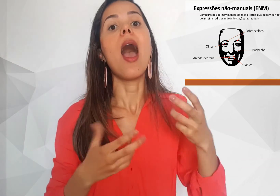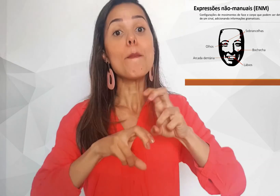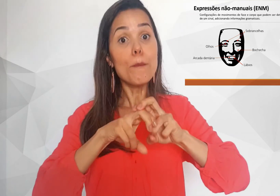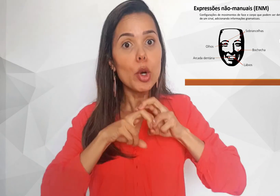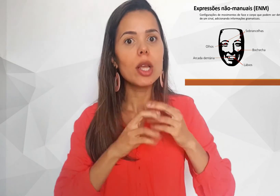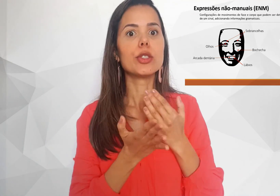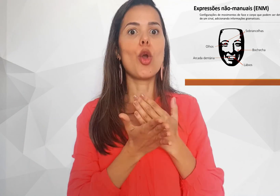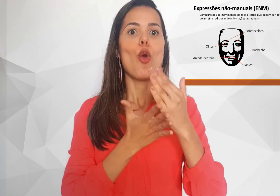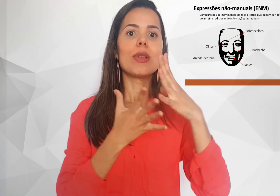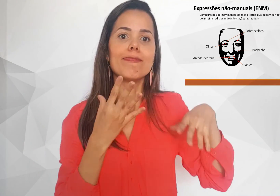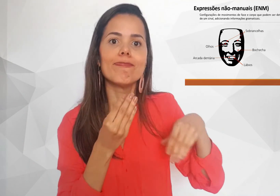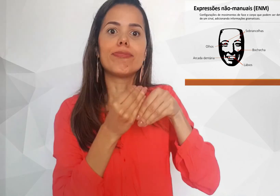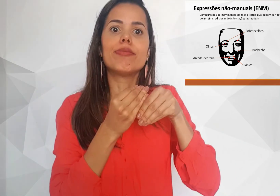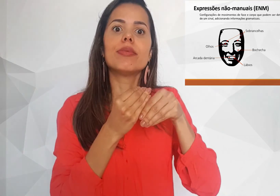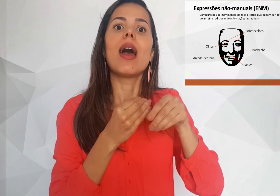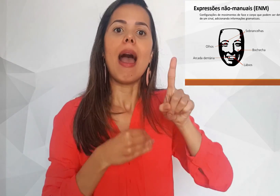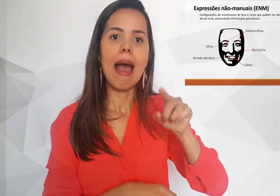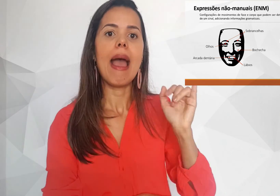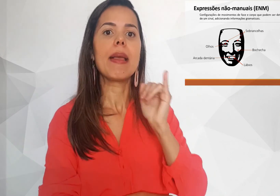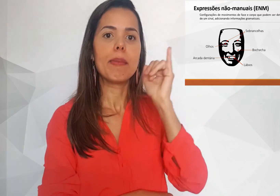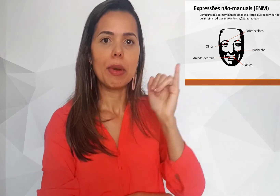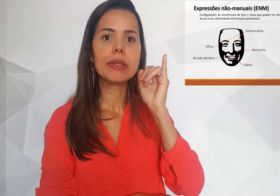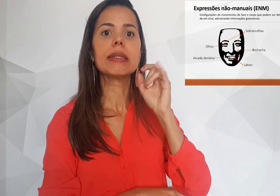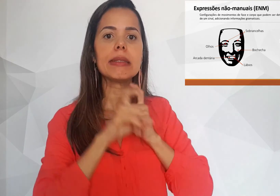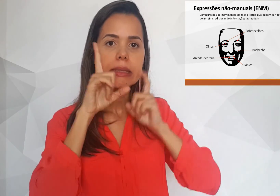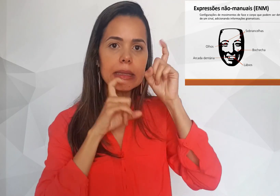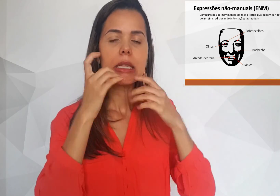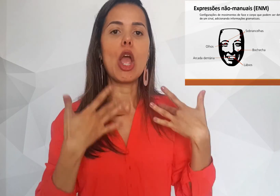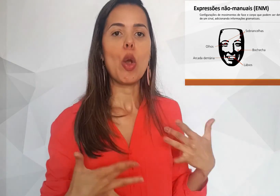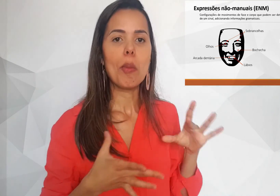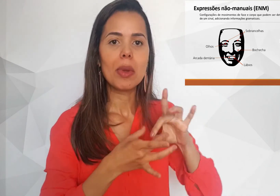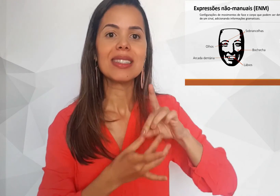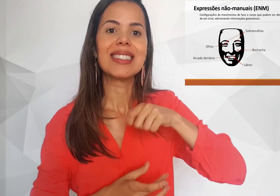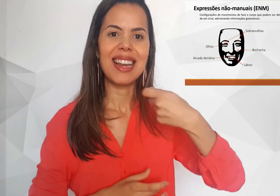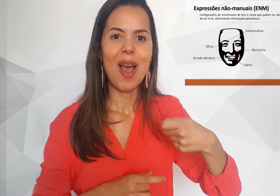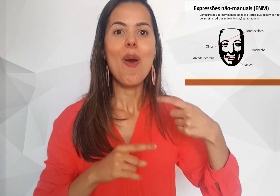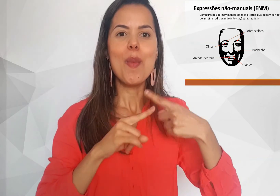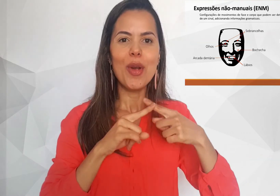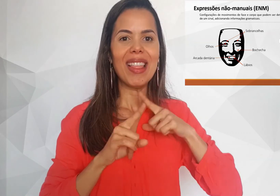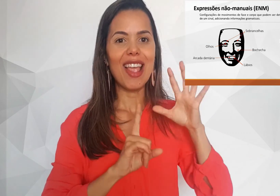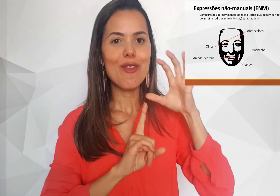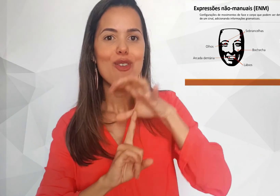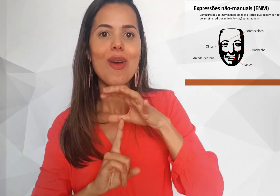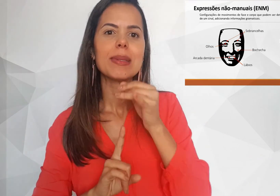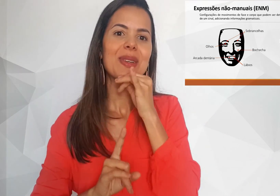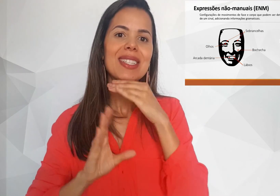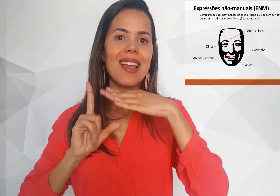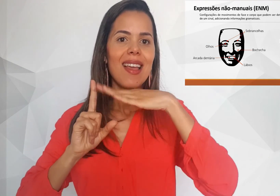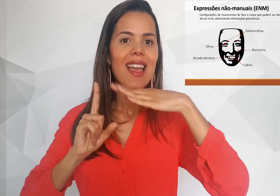algum tipo de informação relevante para o sinal, tá? Nós vamos ver que, inclusive, a prosódia em língua de sinais pode ser marcada pelo